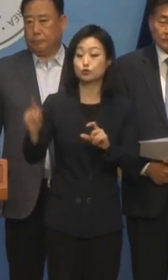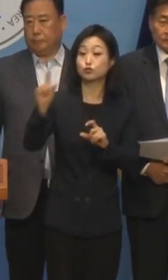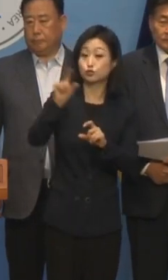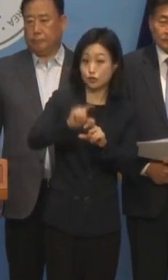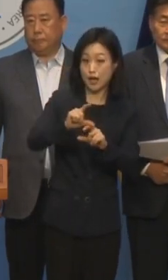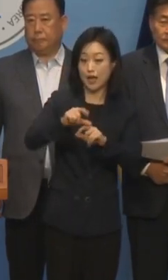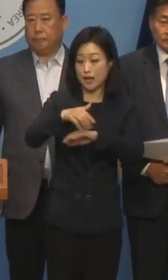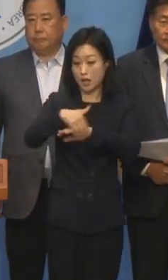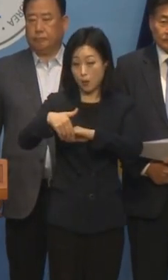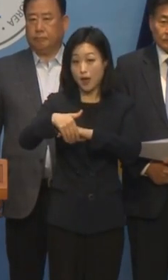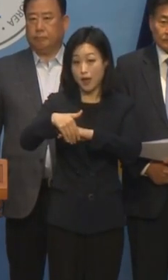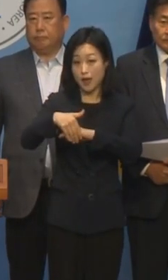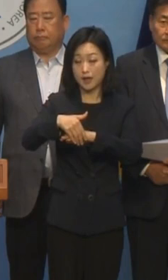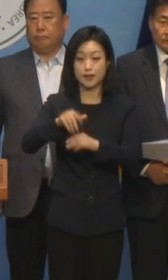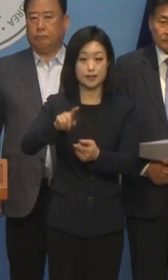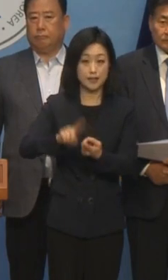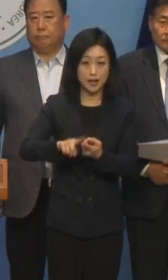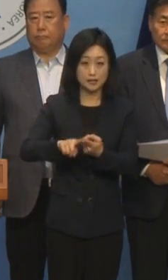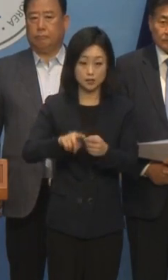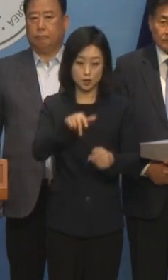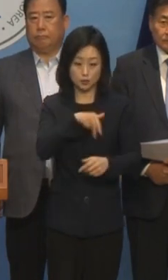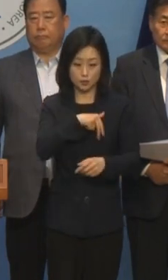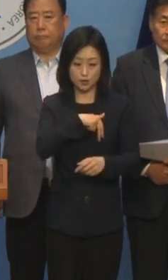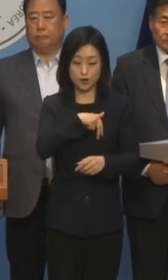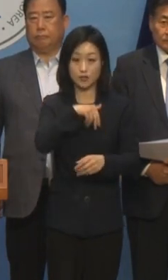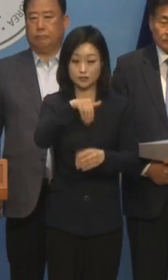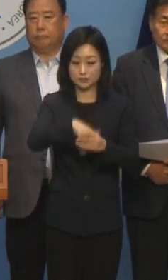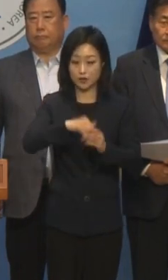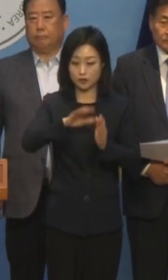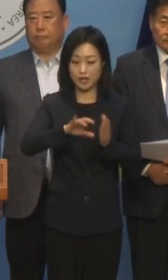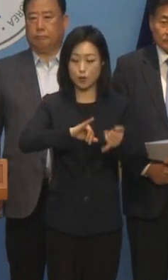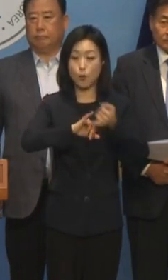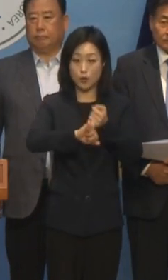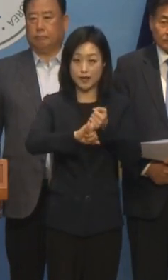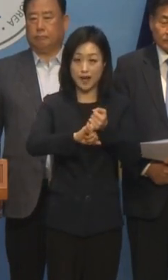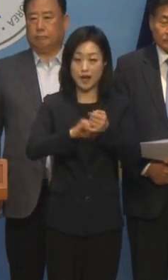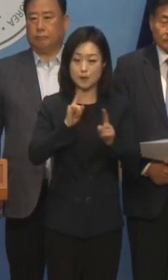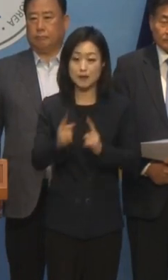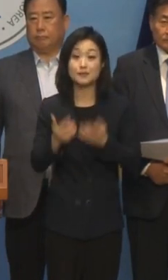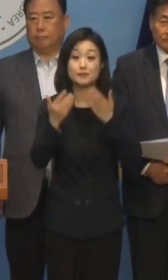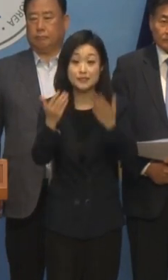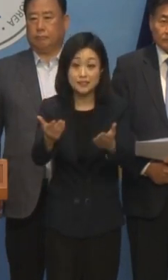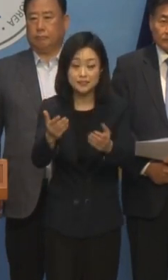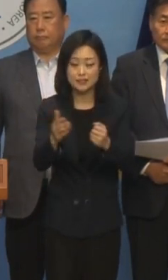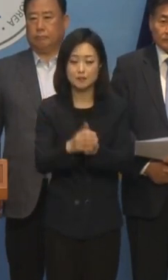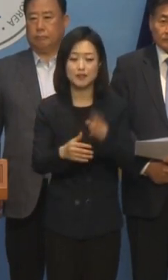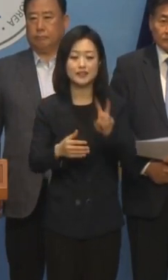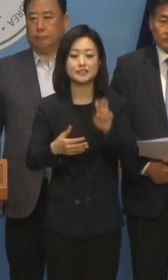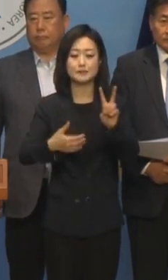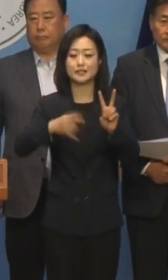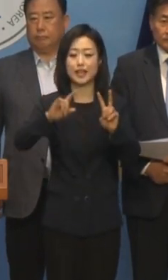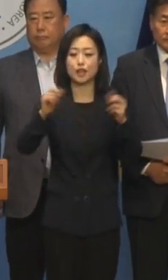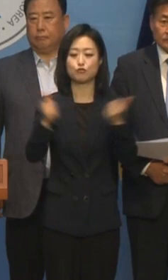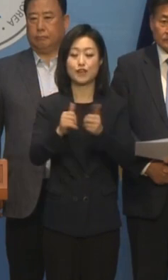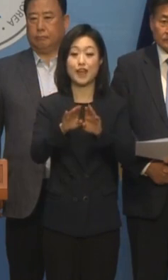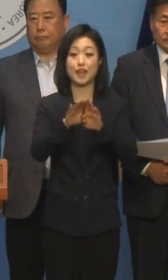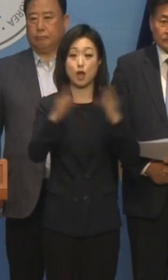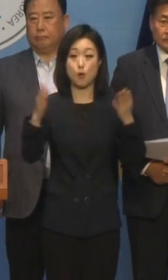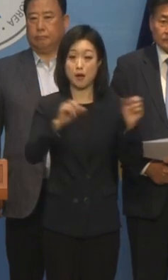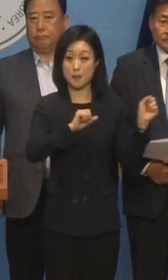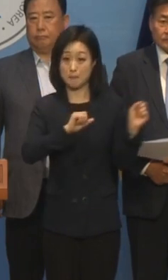추가적인 대책은 이번 총선 공약으로 약속드린 바 있기에 22대 국회가 개원하는